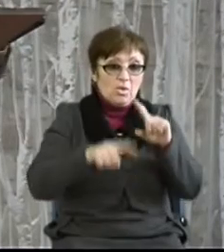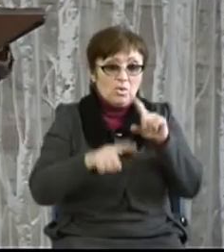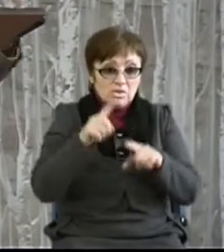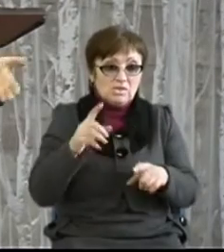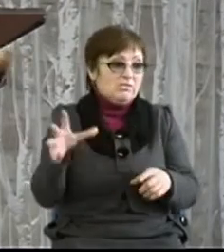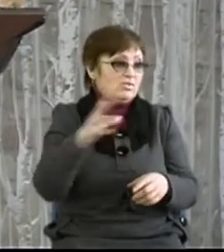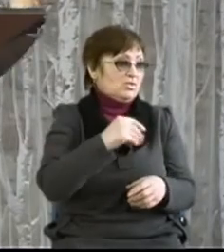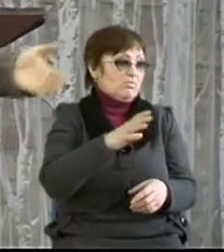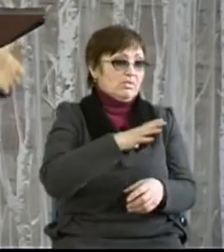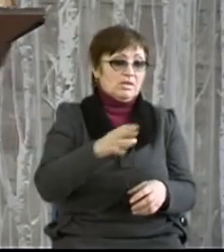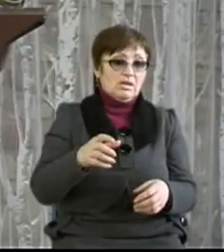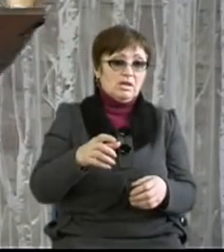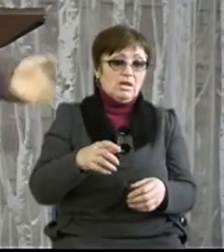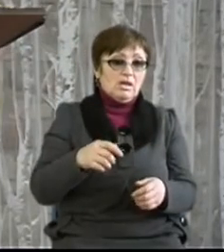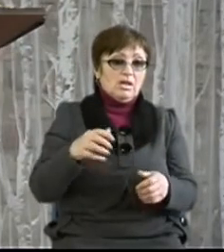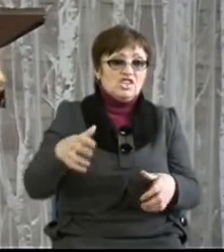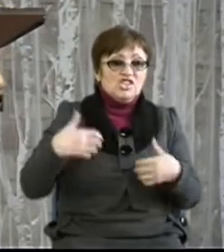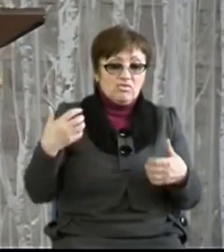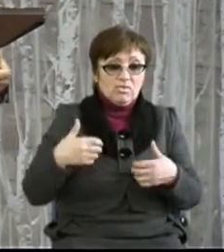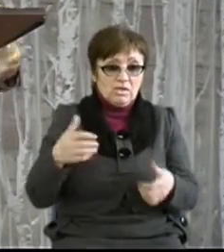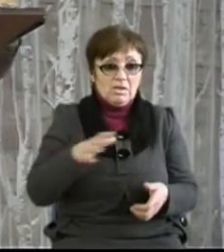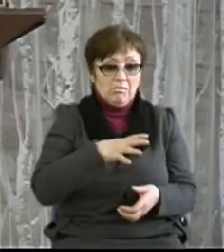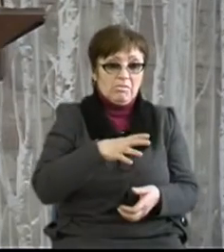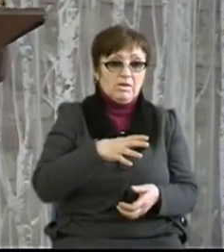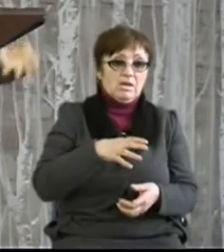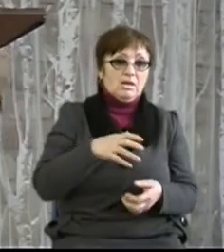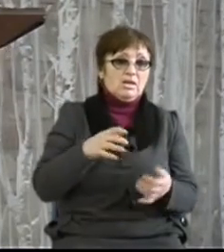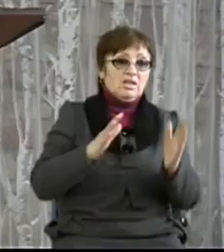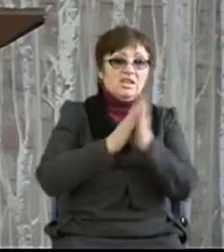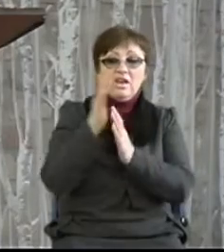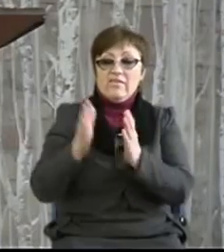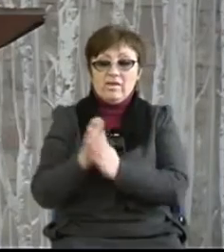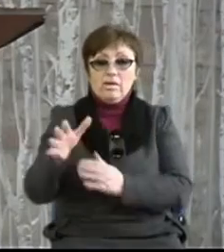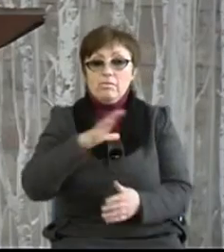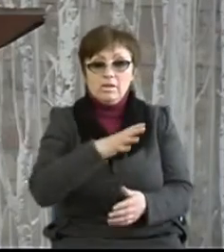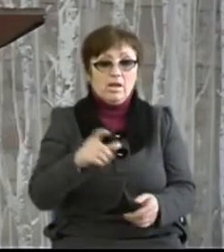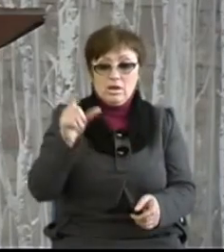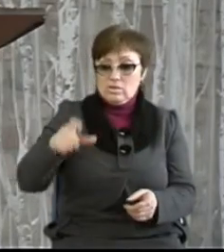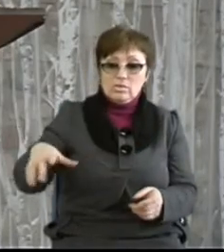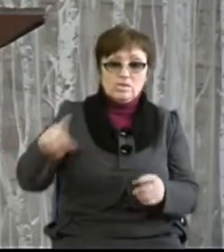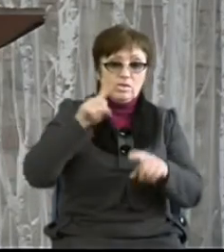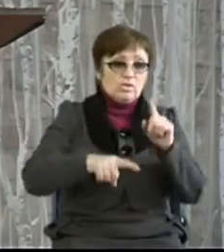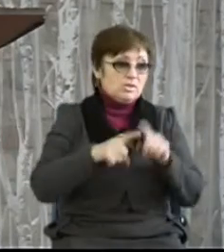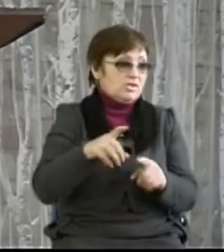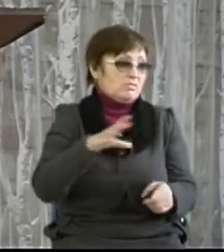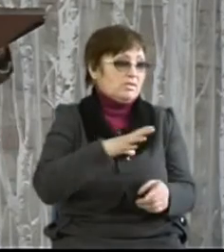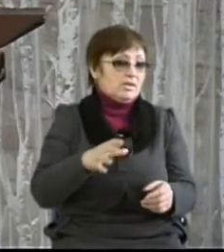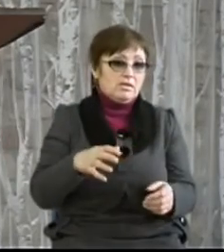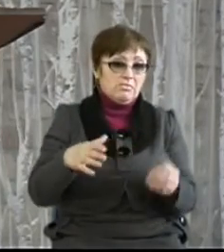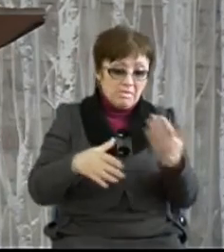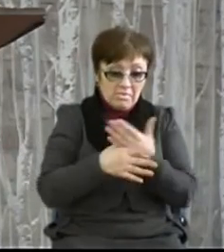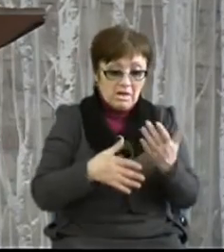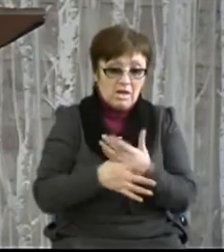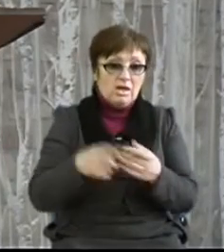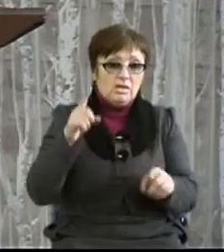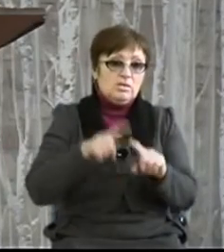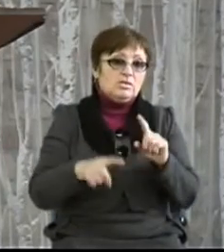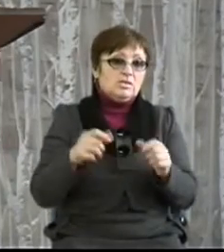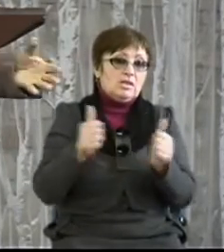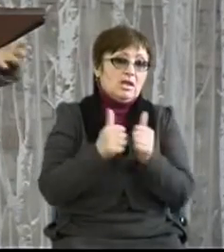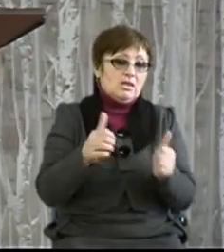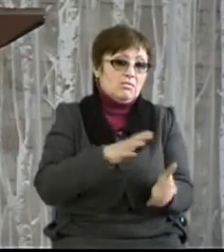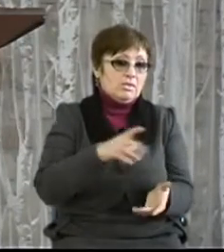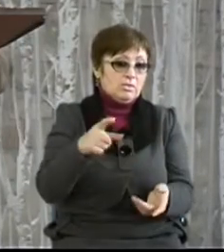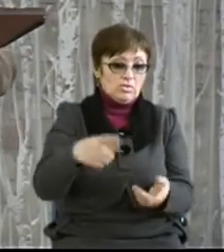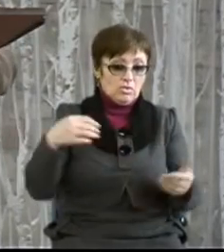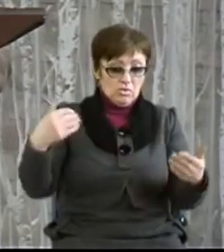все было хорошо, были пастбища, был скот, были люди рядом с ним, которые могли помочь ему защитить его.